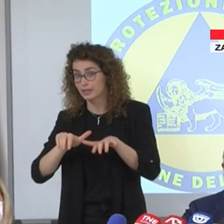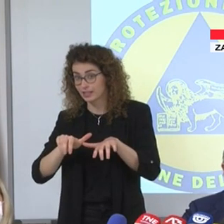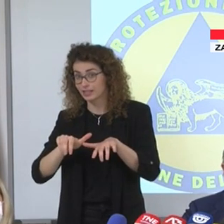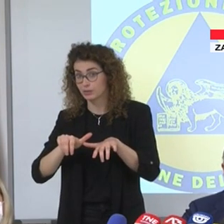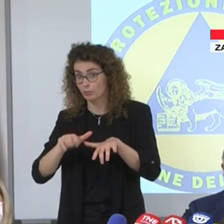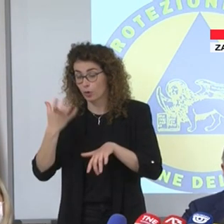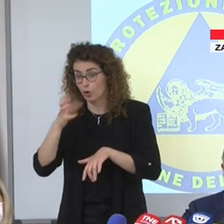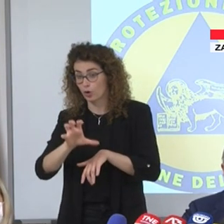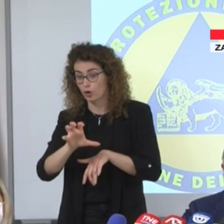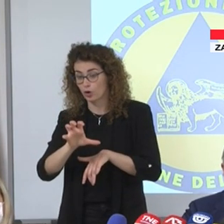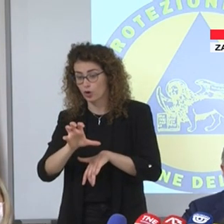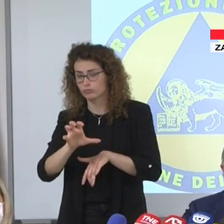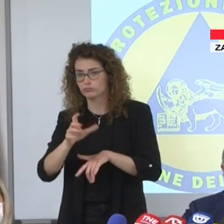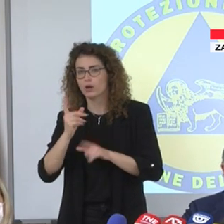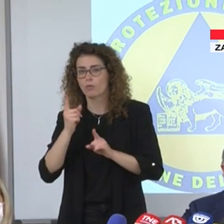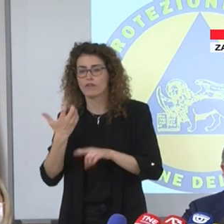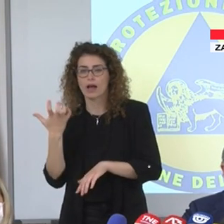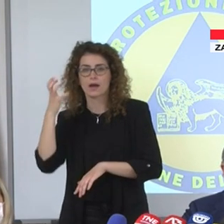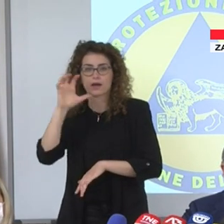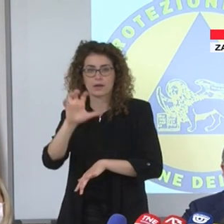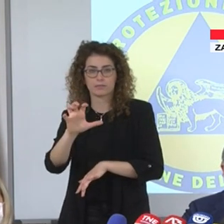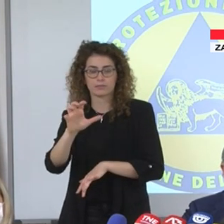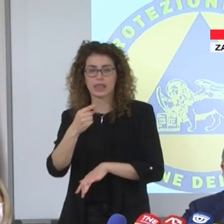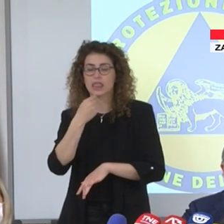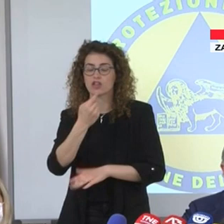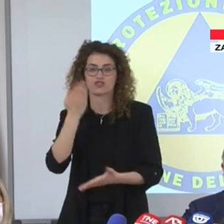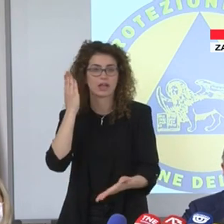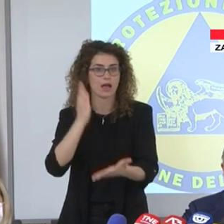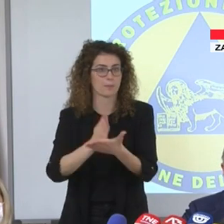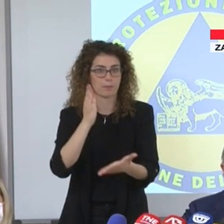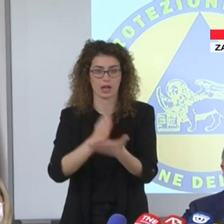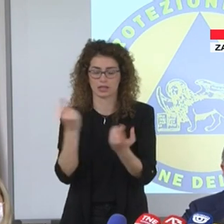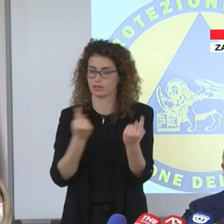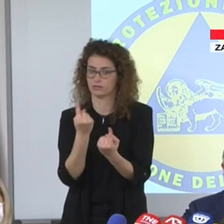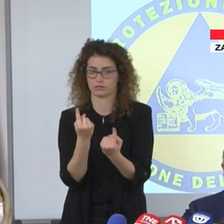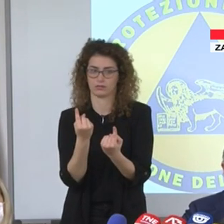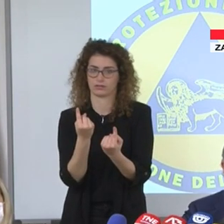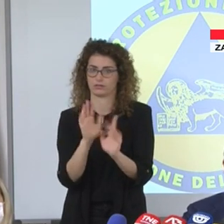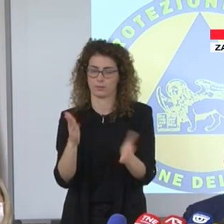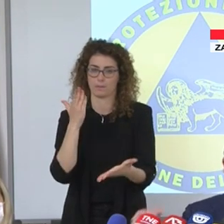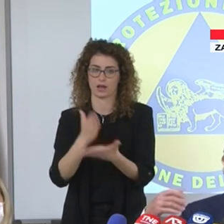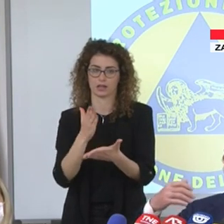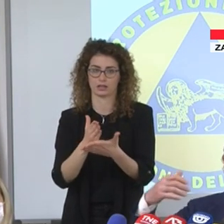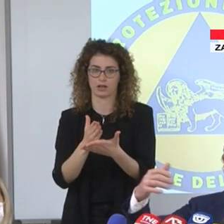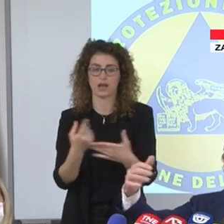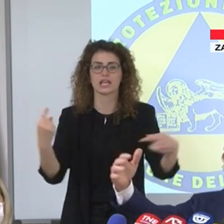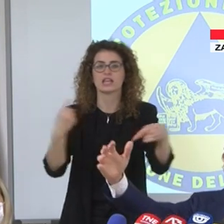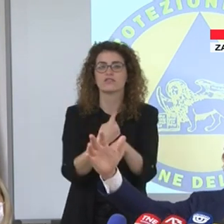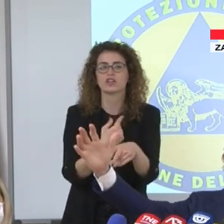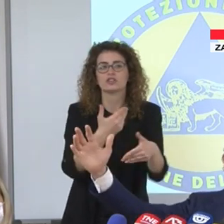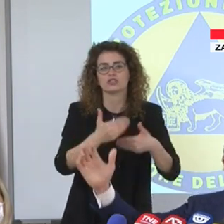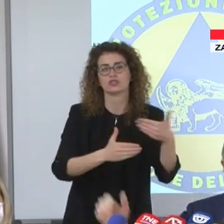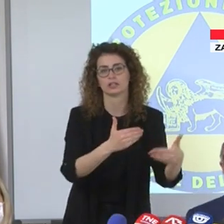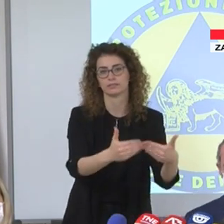prima scrive pubblicamente: fermatevi perché sta roba qua è una porcheria, e si lascia andare tranquillo